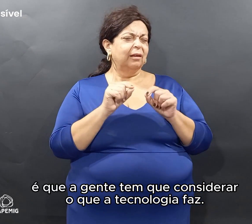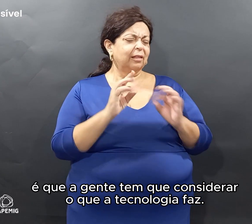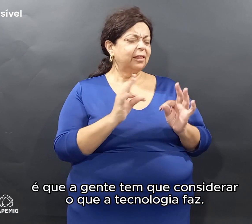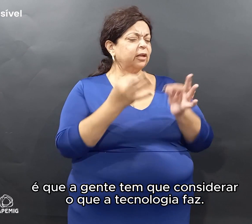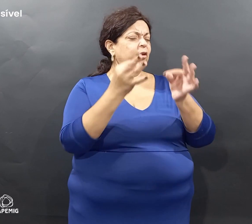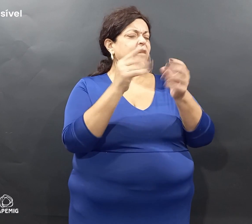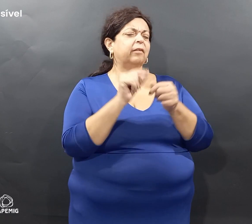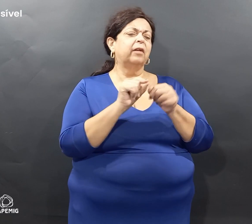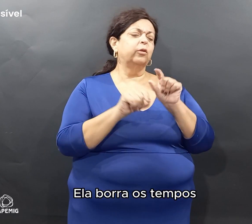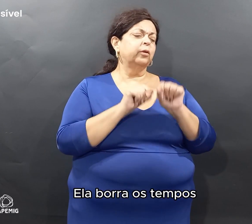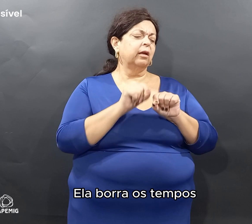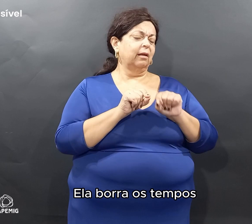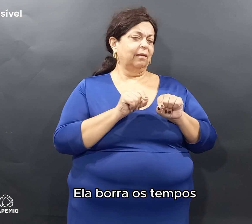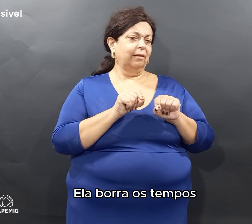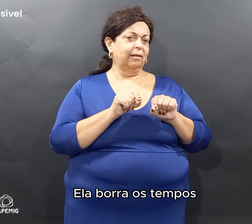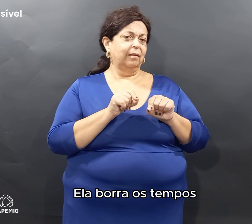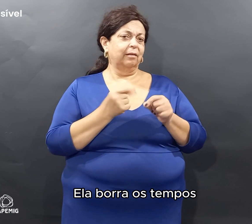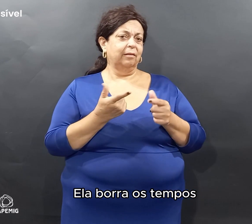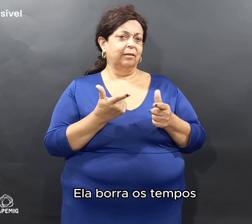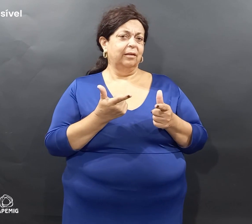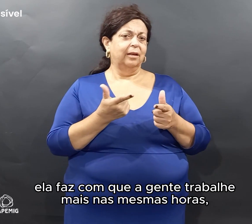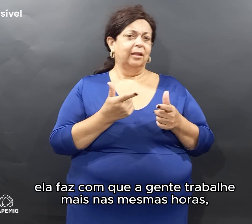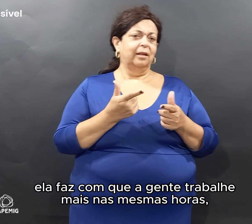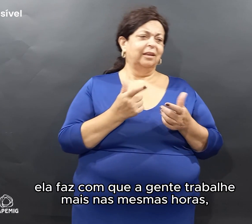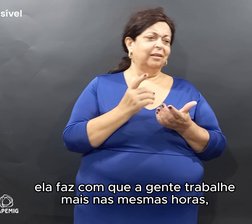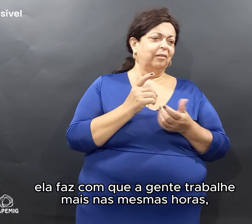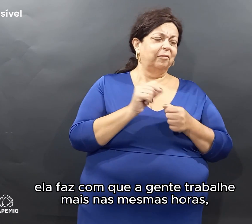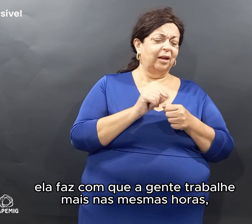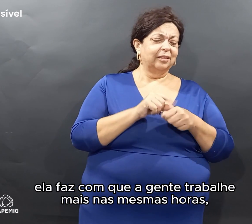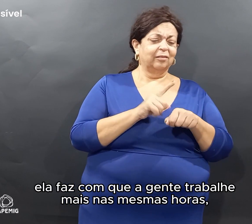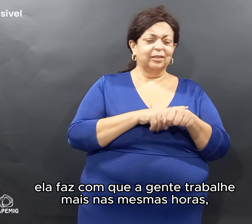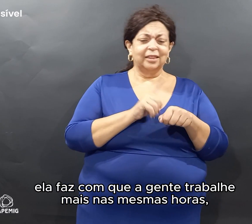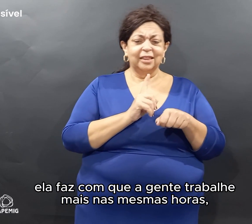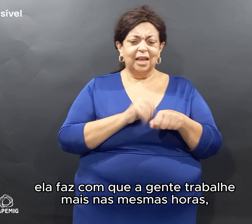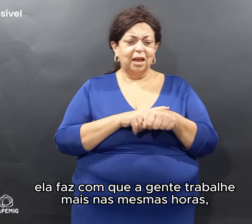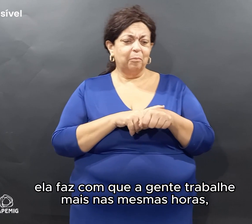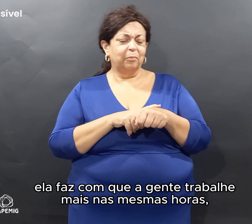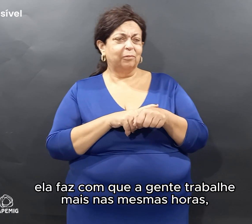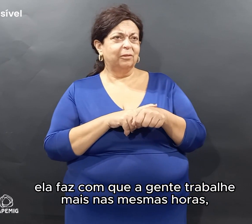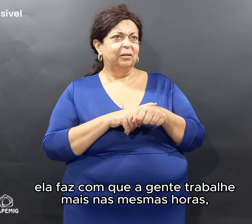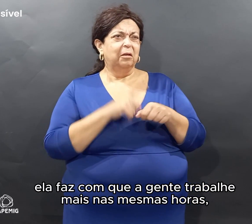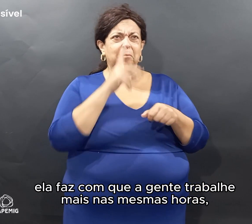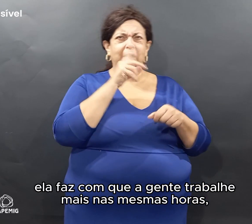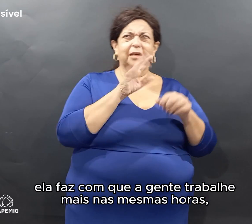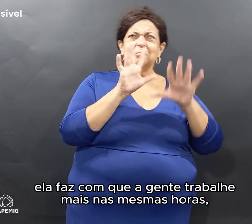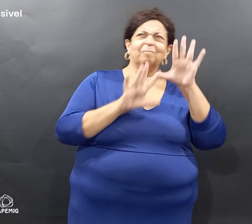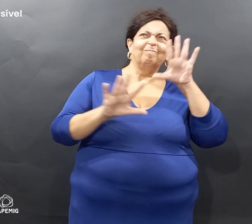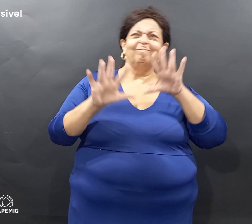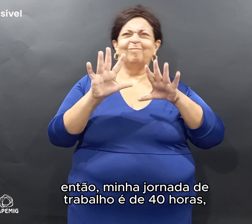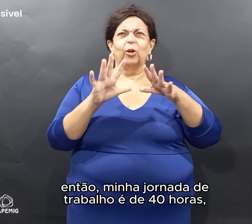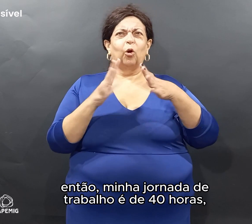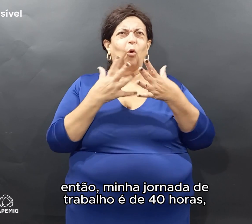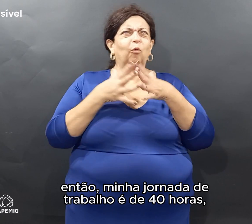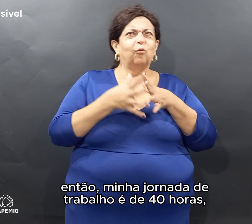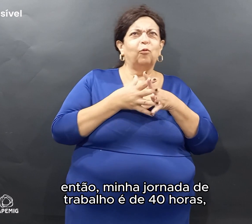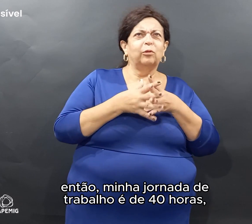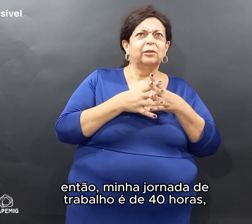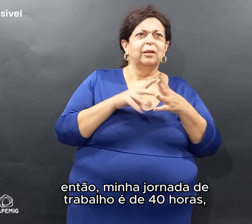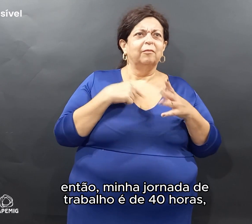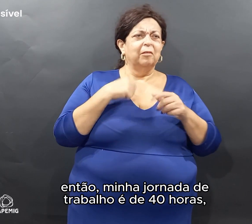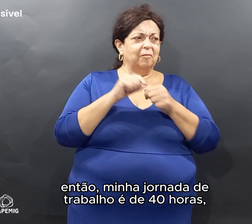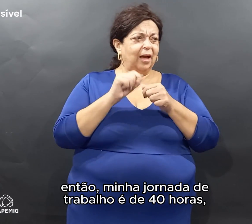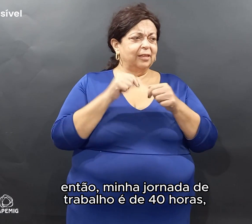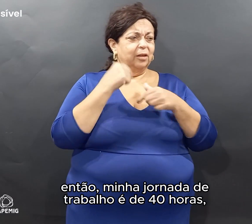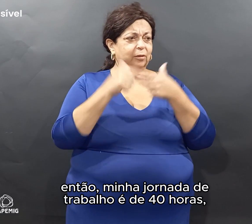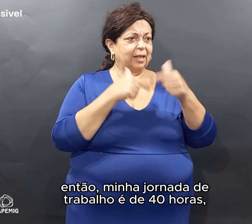tecnologia faz. Ela borra os tempos, ela faz com que a gente trabalhe mais nas mesmas horas. Então, minha jornada de